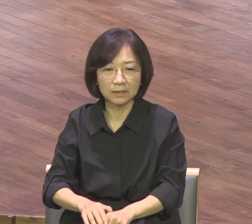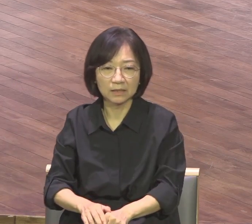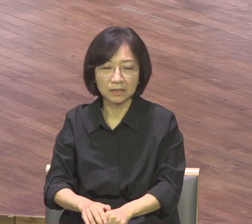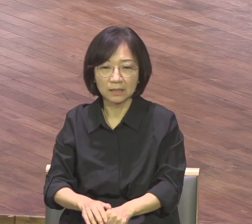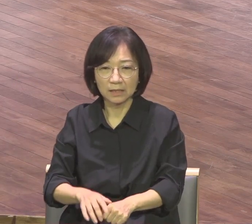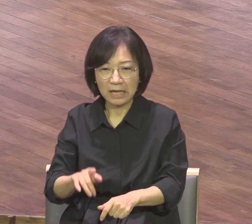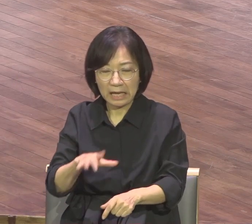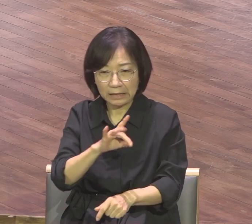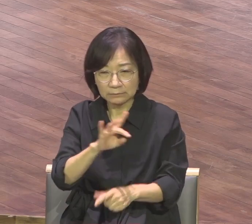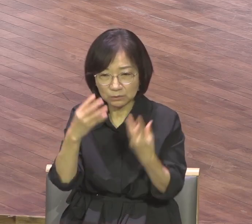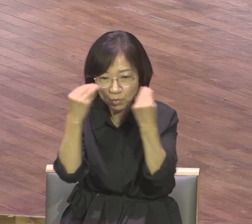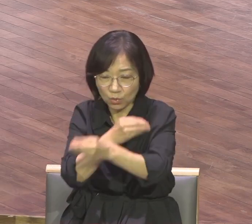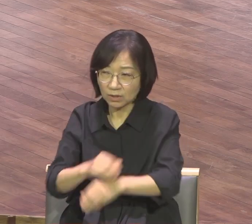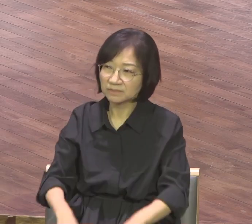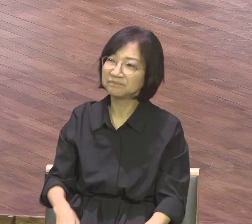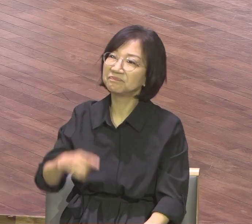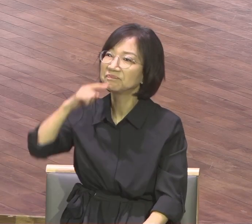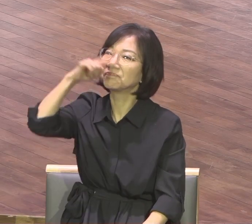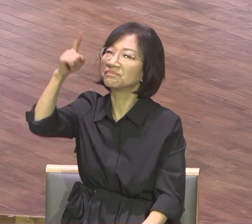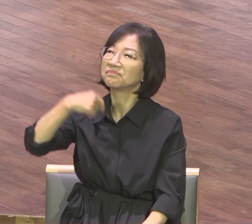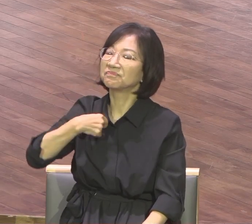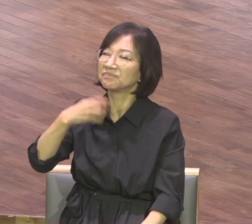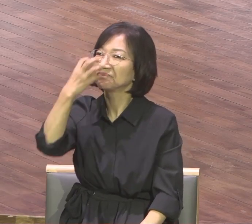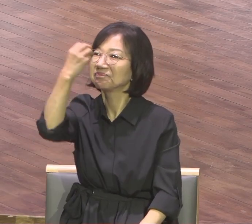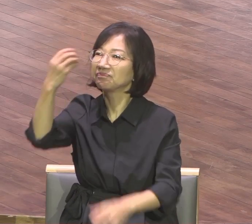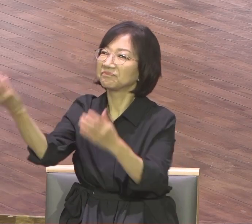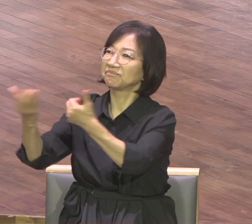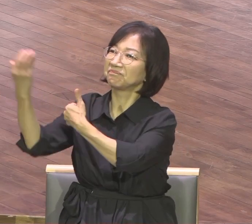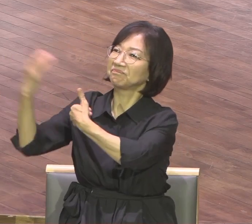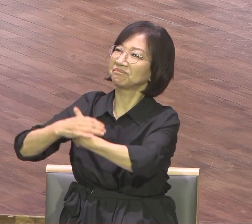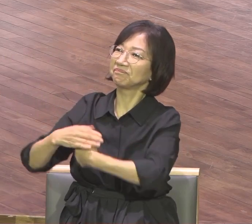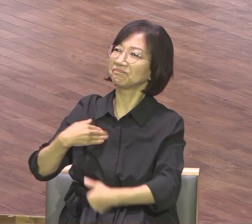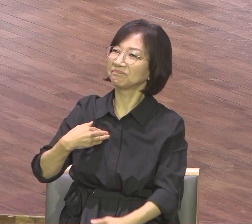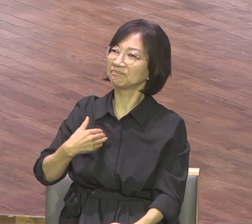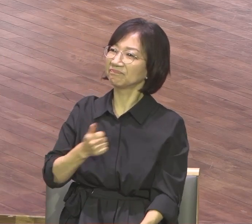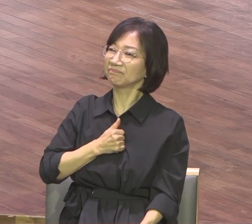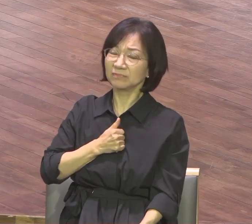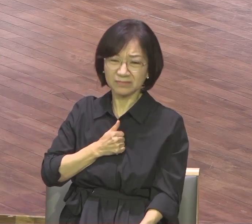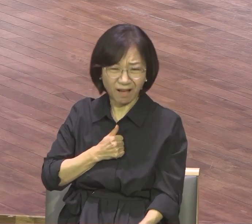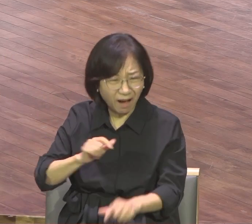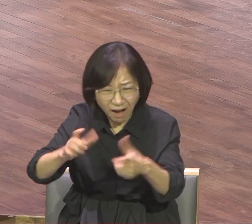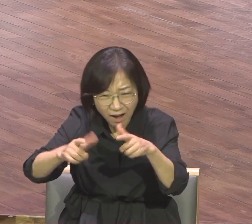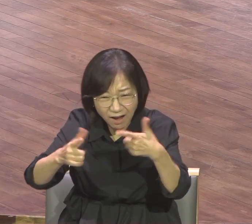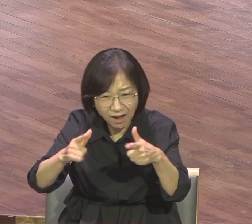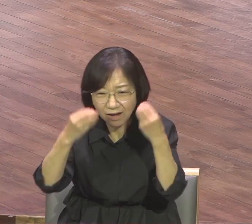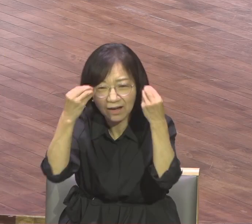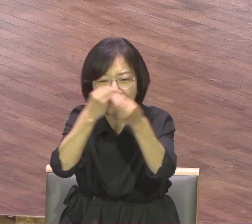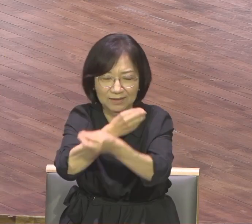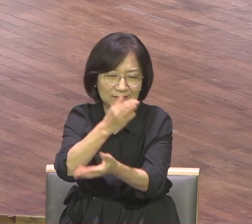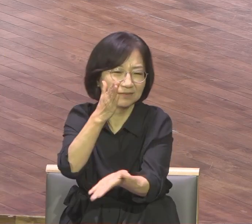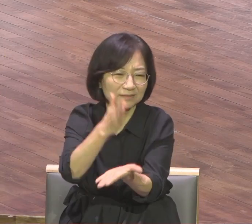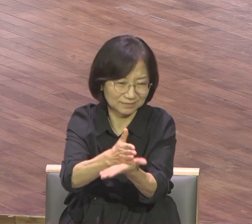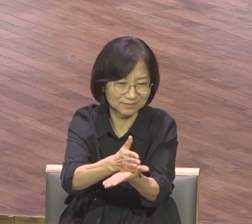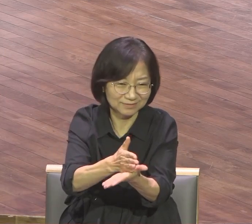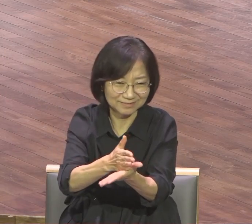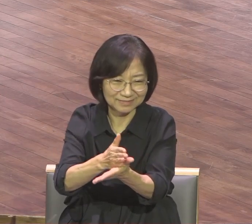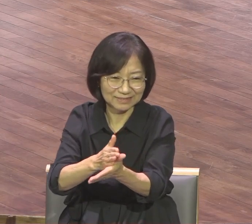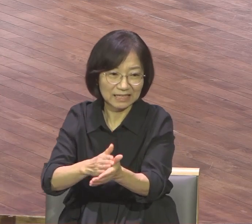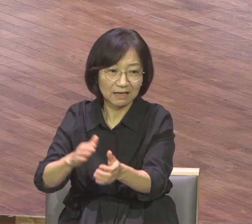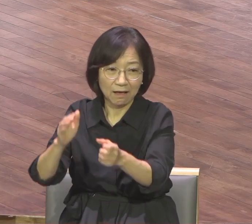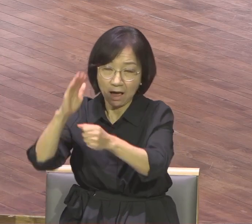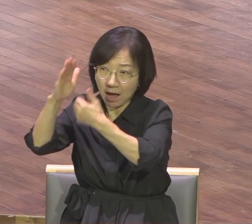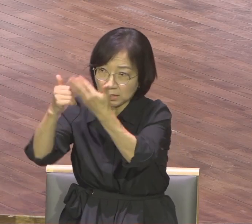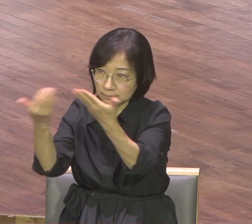내가 어디 장기 3장이지. 그러니까 더 섬기라고 직분 주셨다. 잘 섬기라.